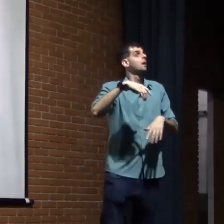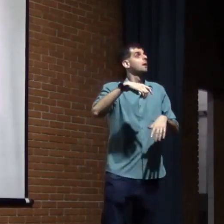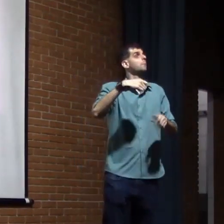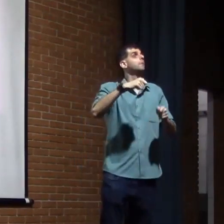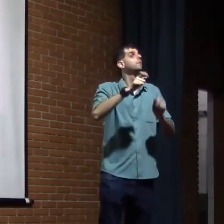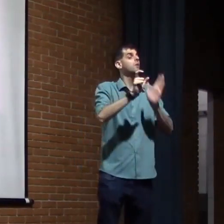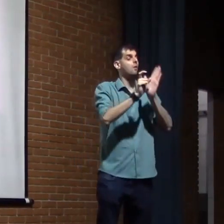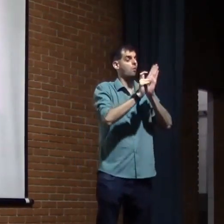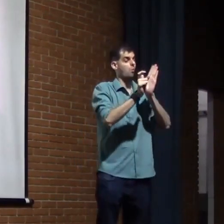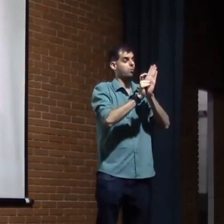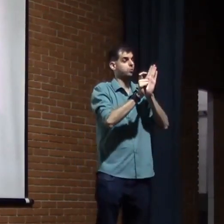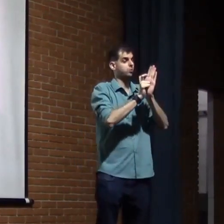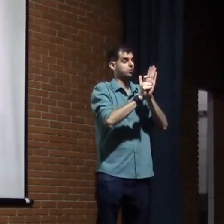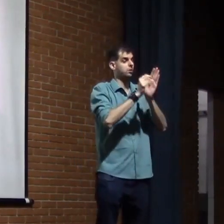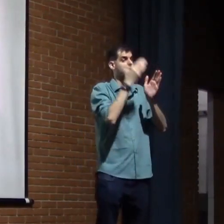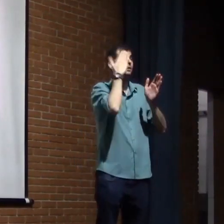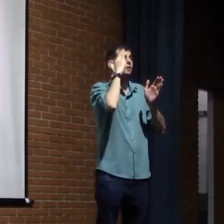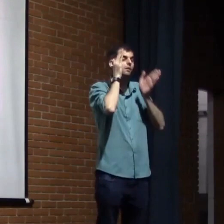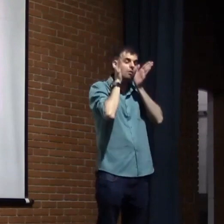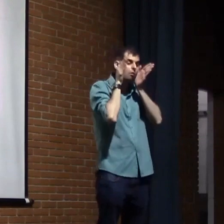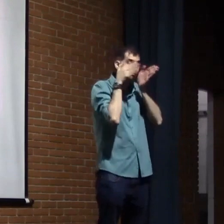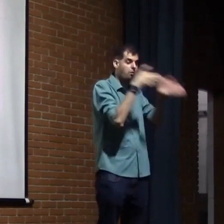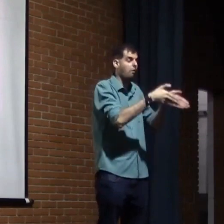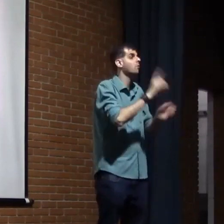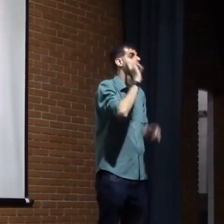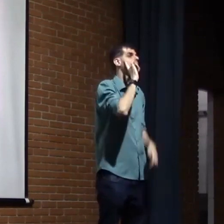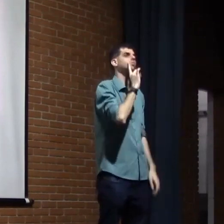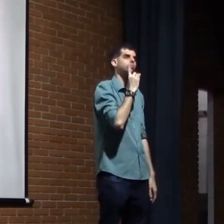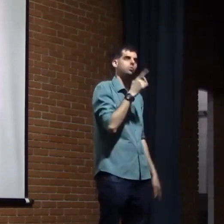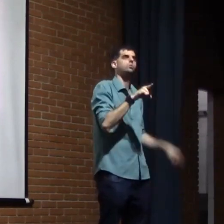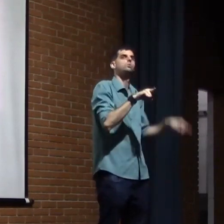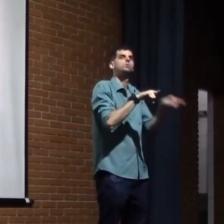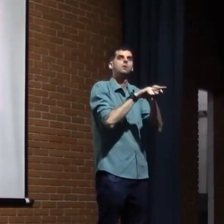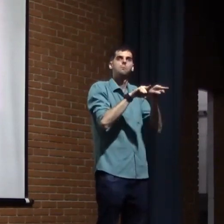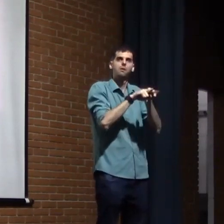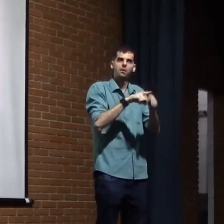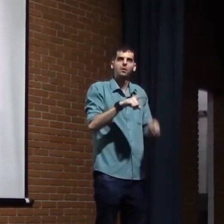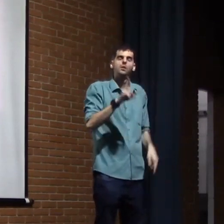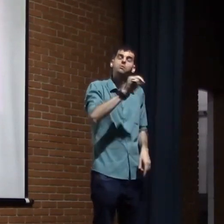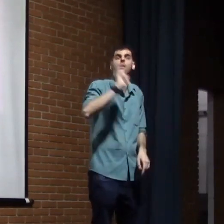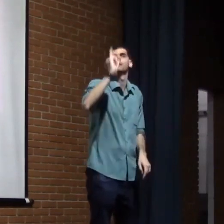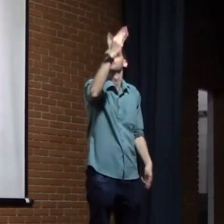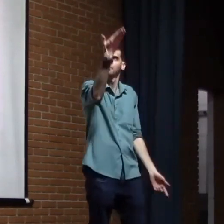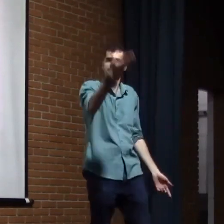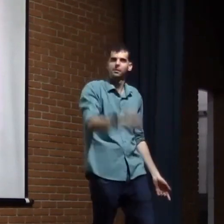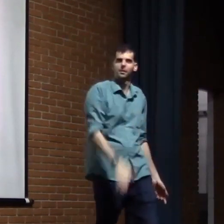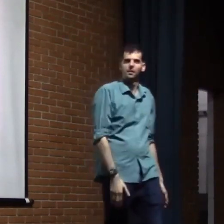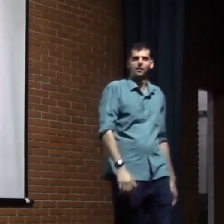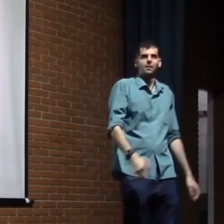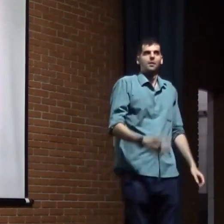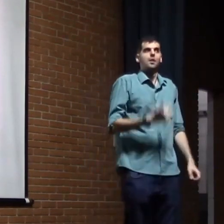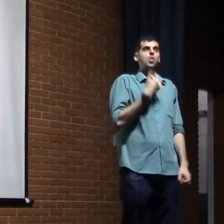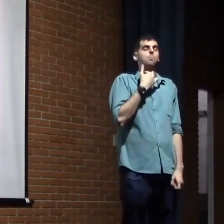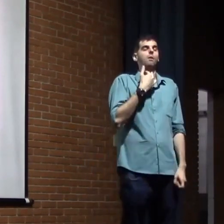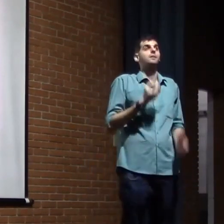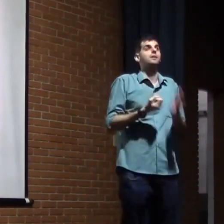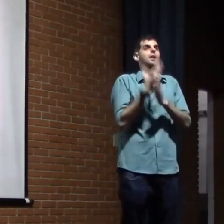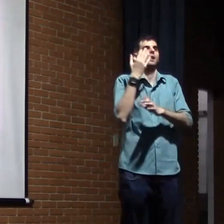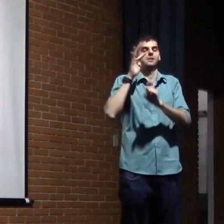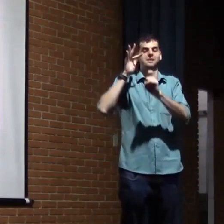nessa questão só da pessoa com deficiência, né. A gente tem que pensar na questão do surdo, né? Principalmente nesse sujeito